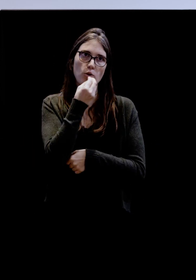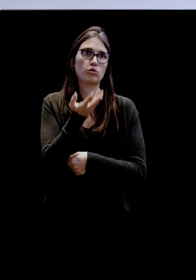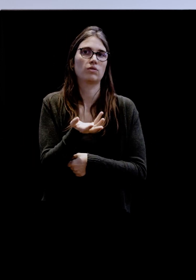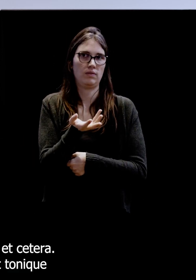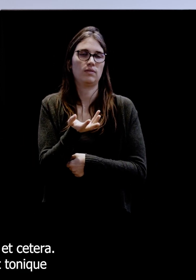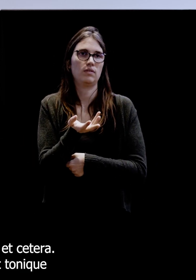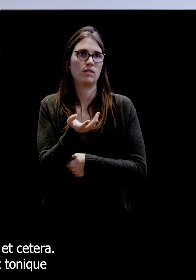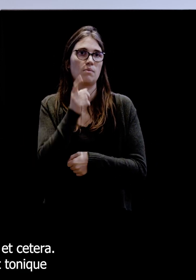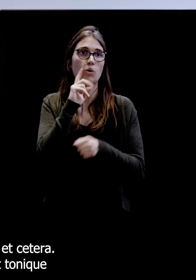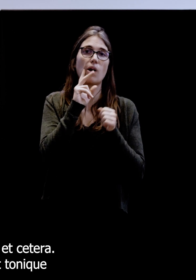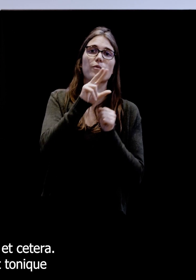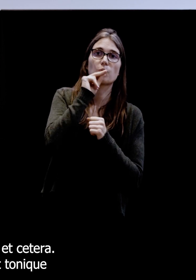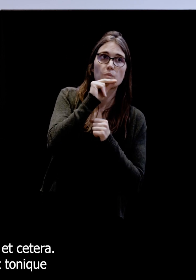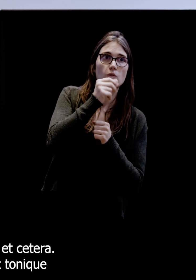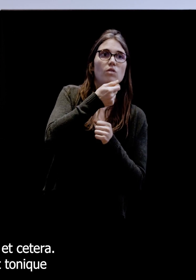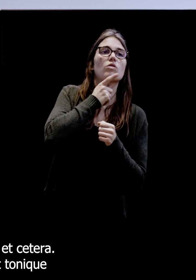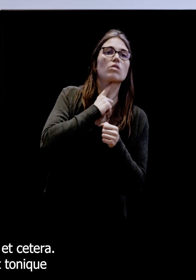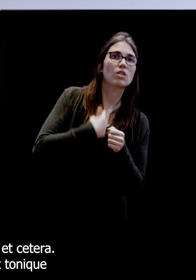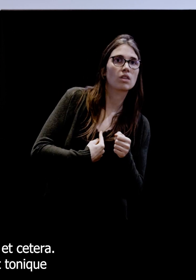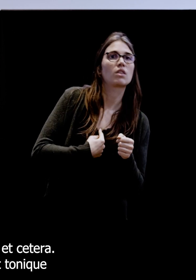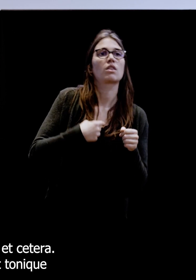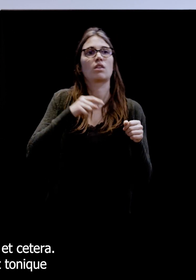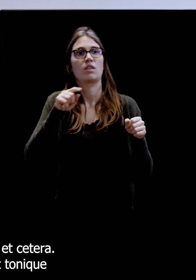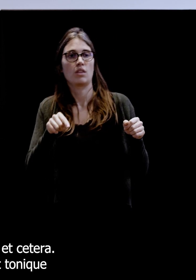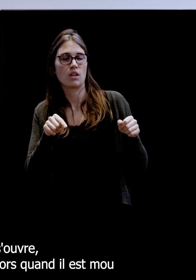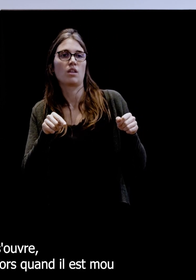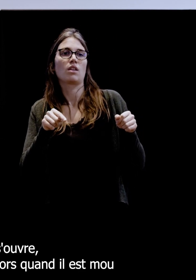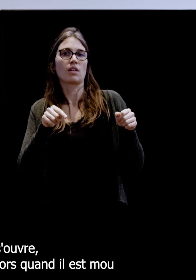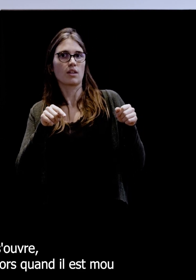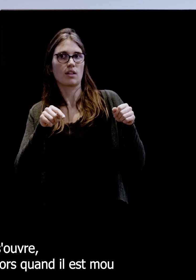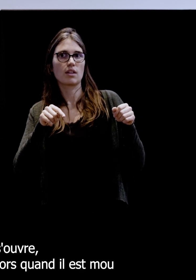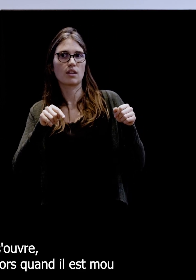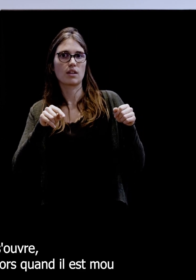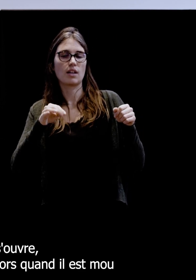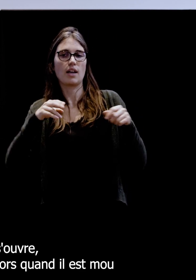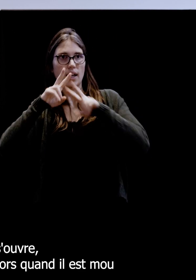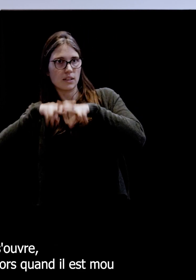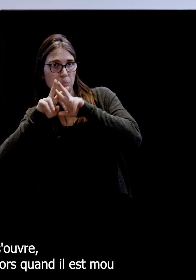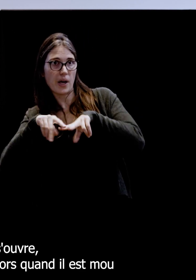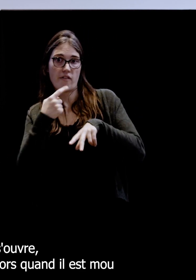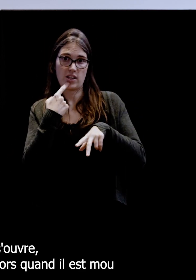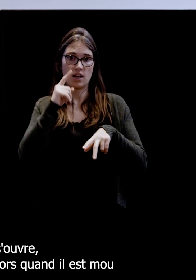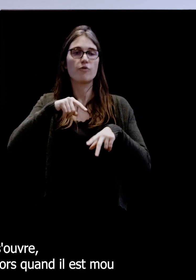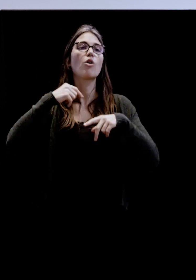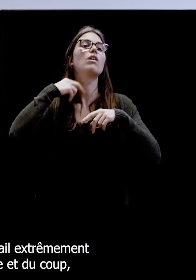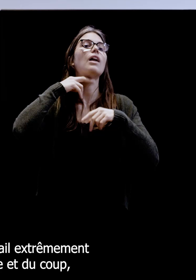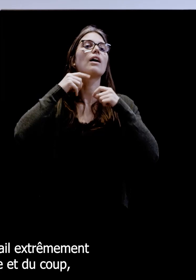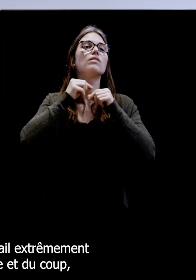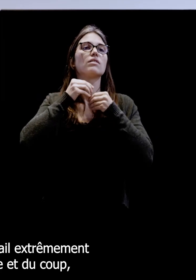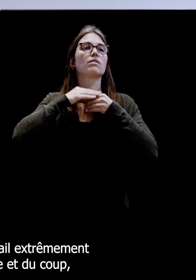ventilation, déglutition, etc., il faut un larynx qui soit tonique, parce que le larynx, il s'ouvre, il se ferme, il s'ouvre, il se ferme. Alors quand il est